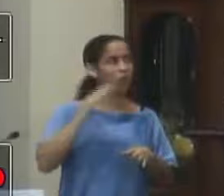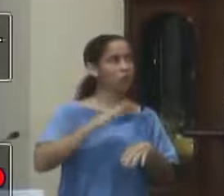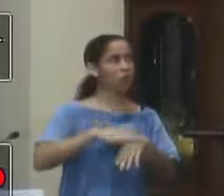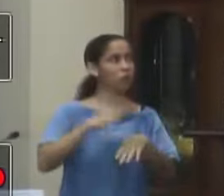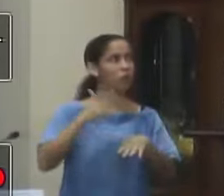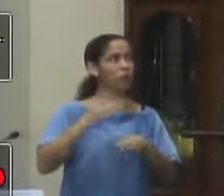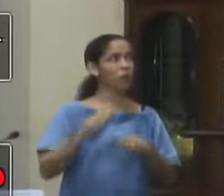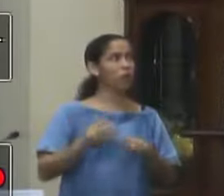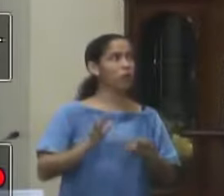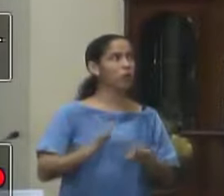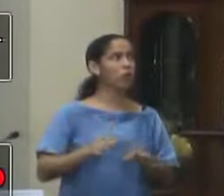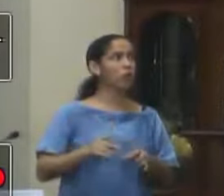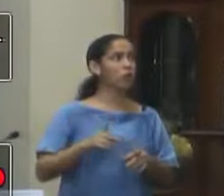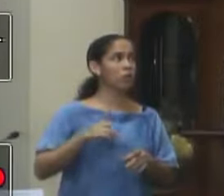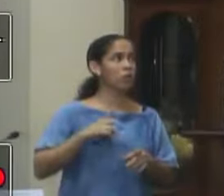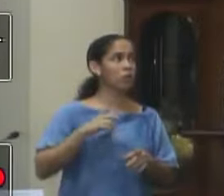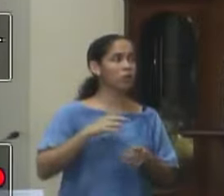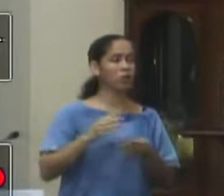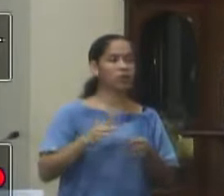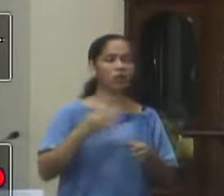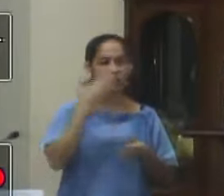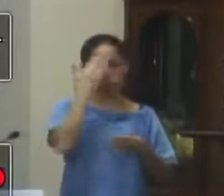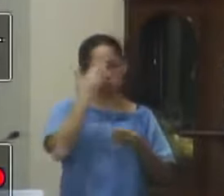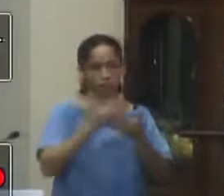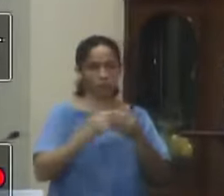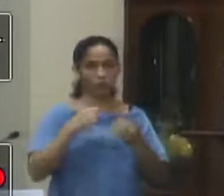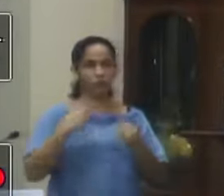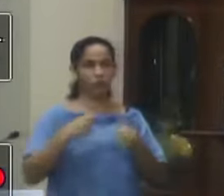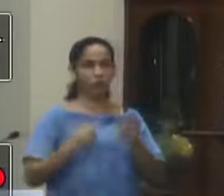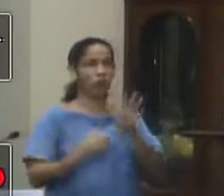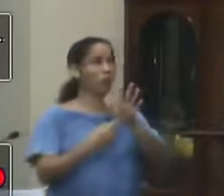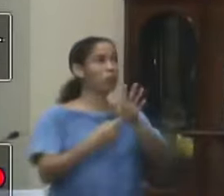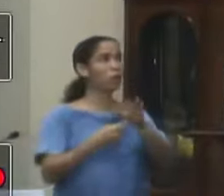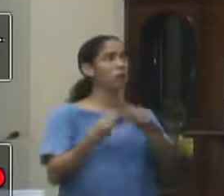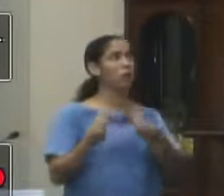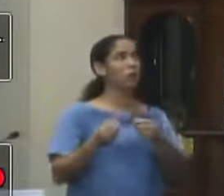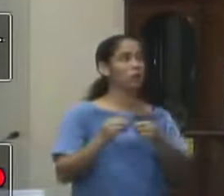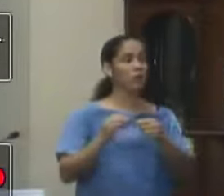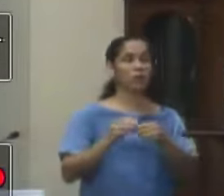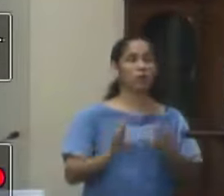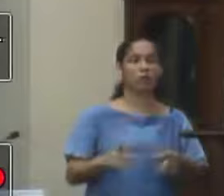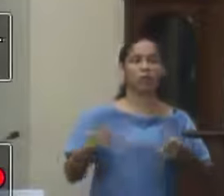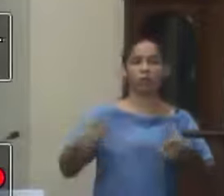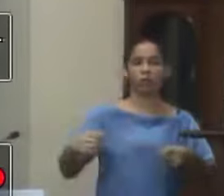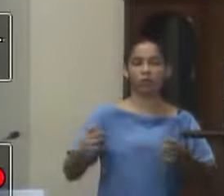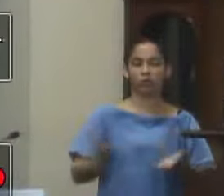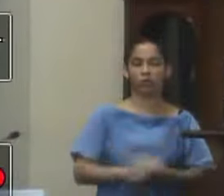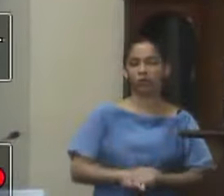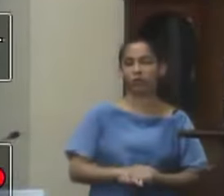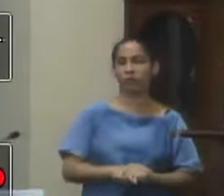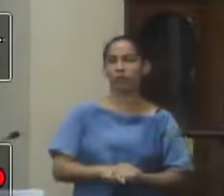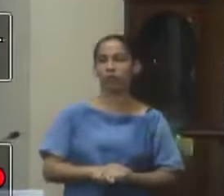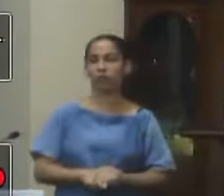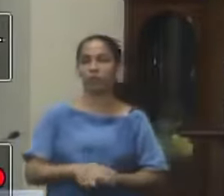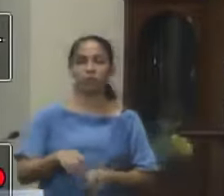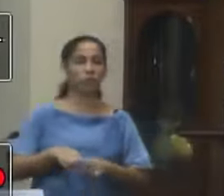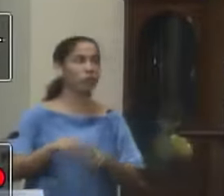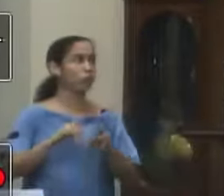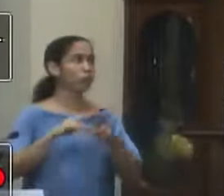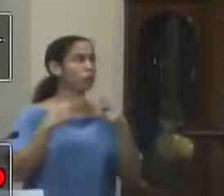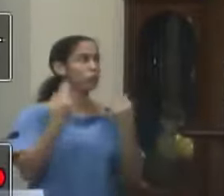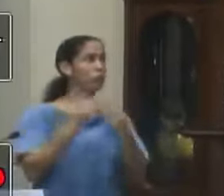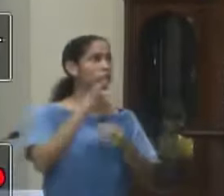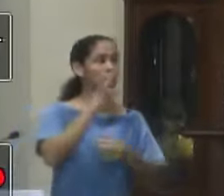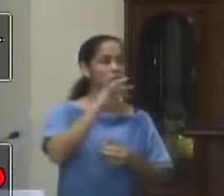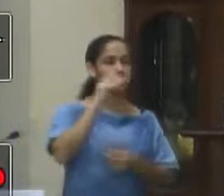mais. Mas também acredito que a gente precisa apresentar uma proposta para a ocupação do local. Então, fiz uma reunião com o